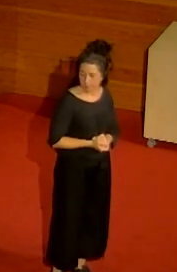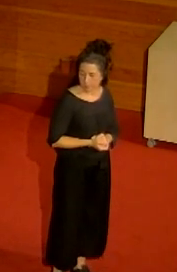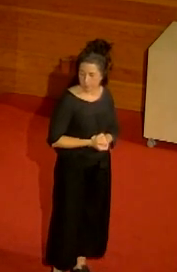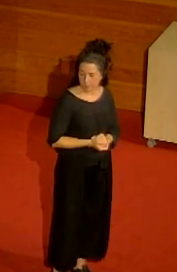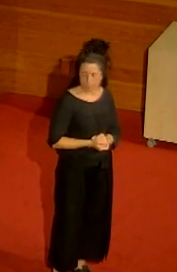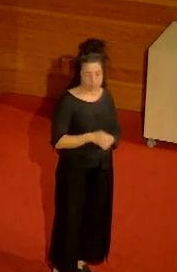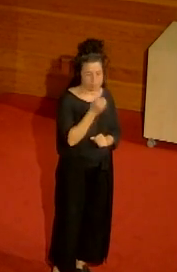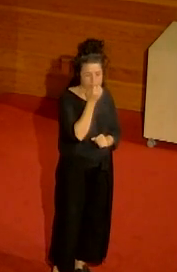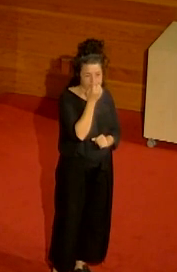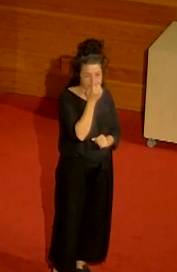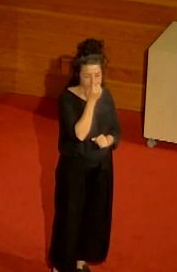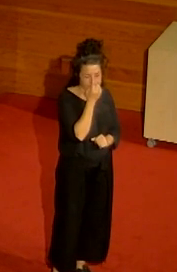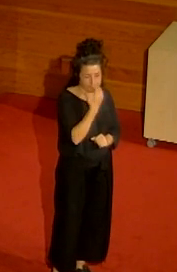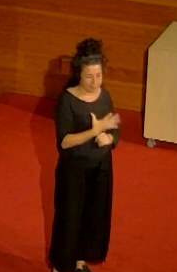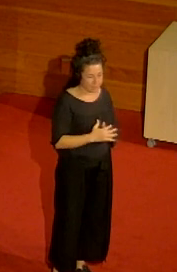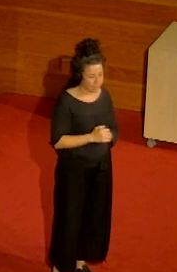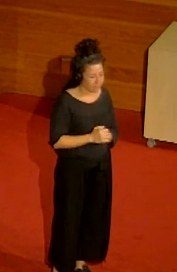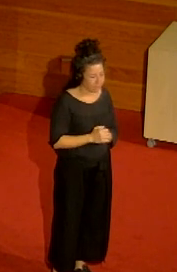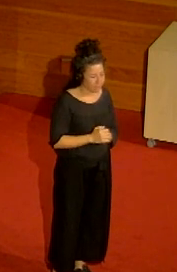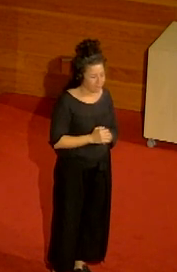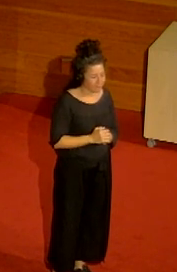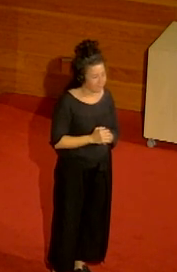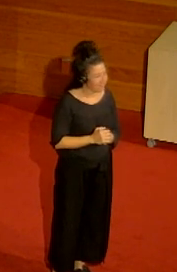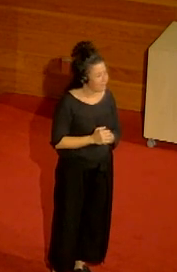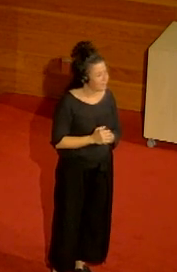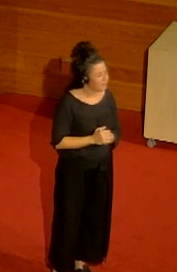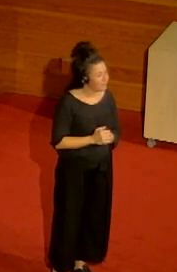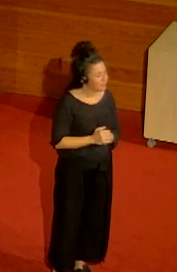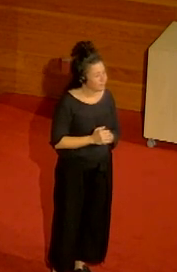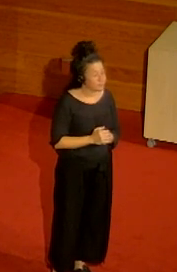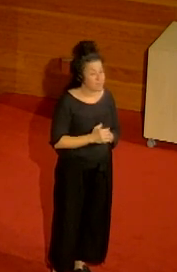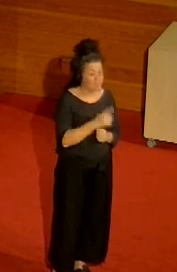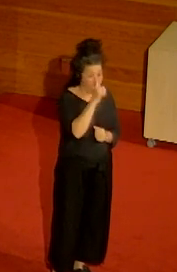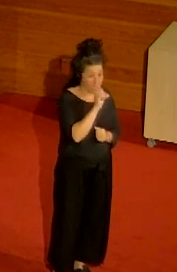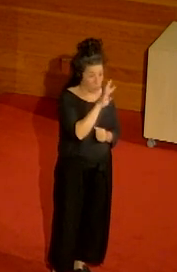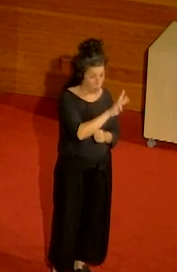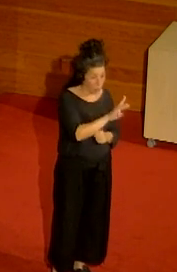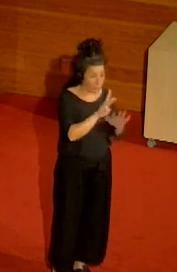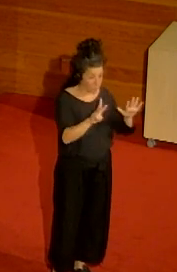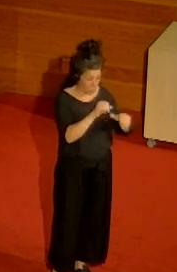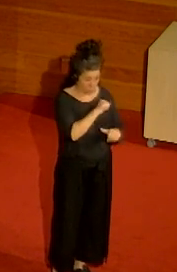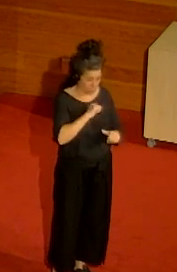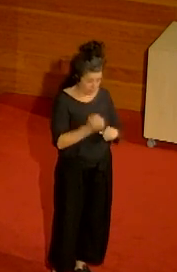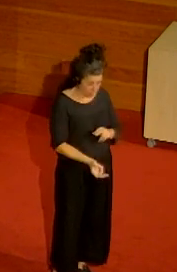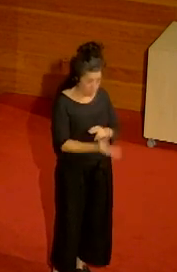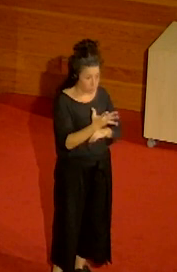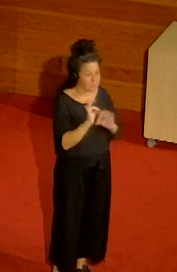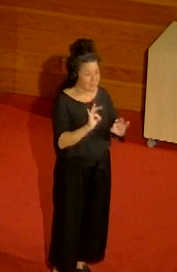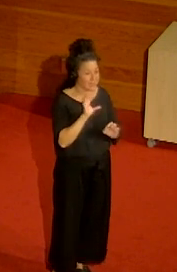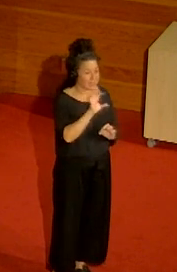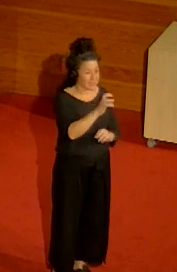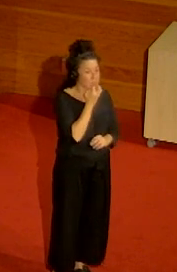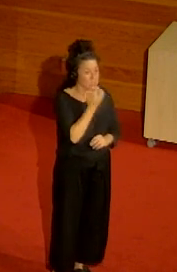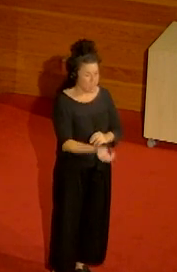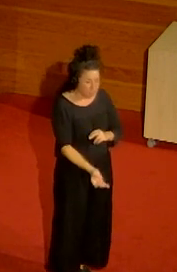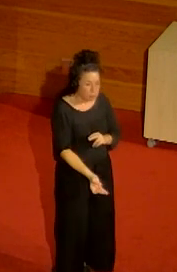bueno como como les decía en el 48 vengo orión declara la independencia Y eso se considera el momento fundacional del estado de Israel